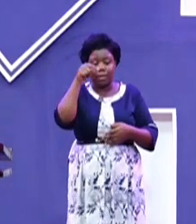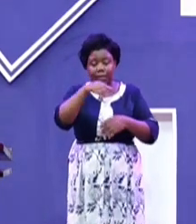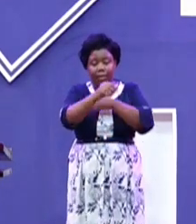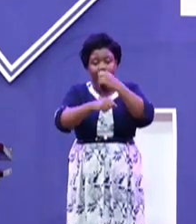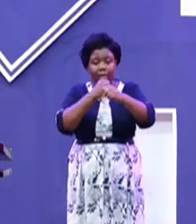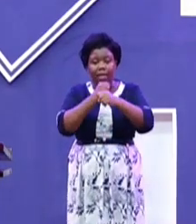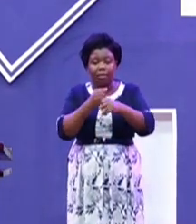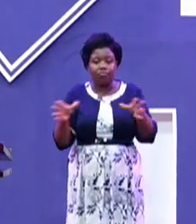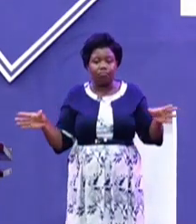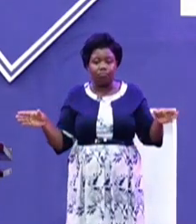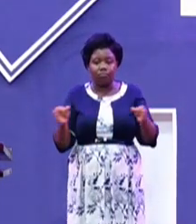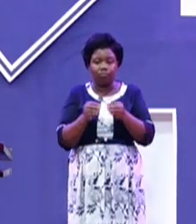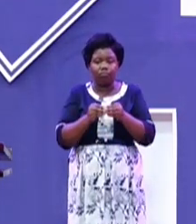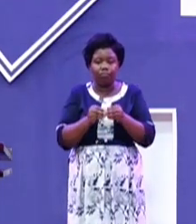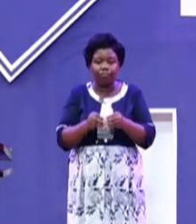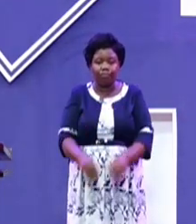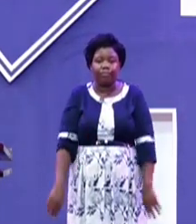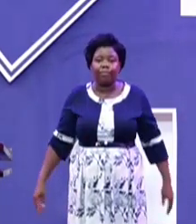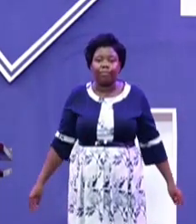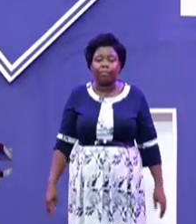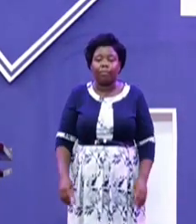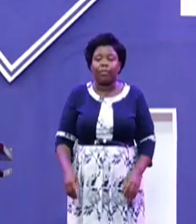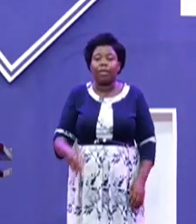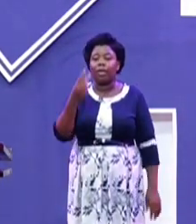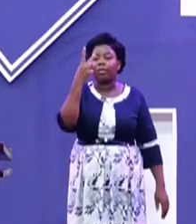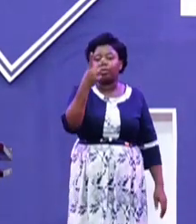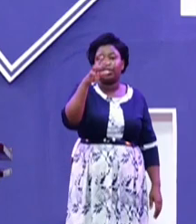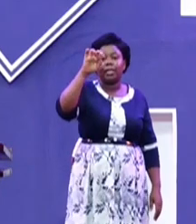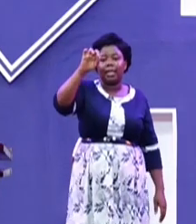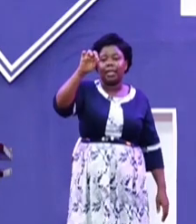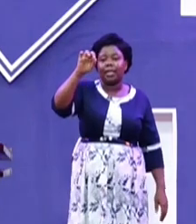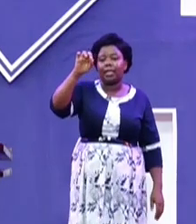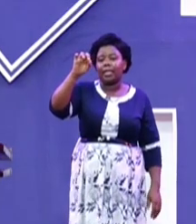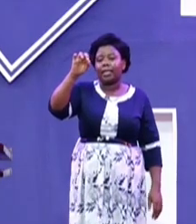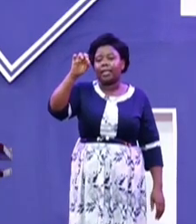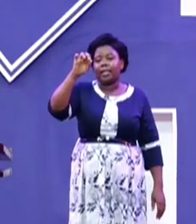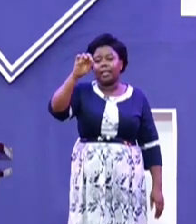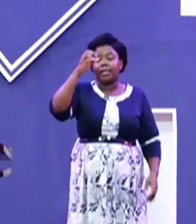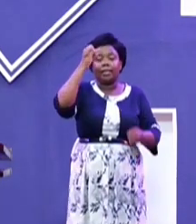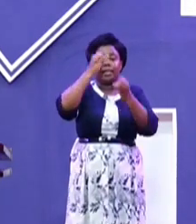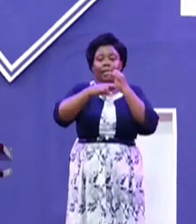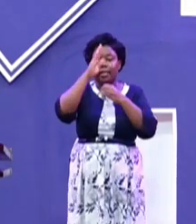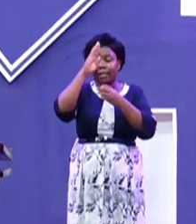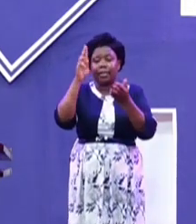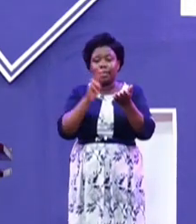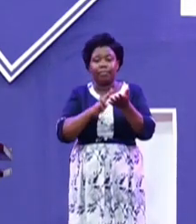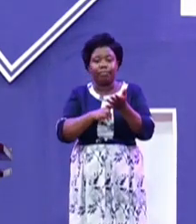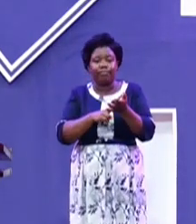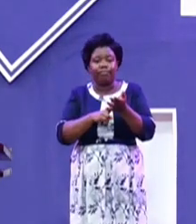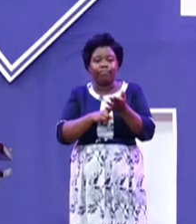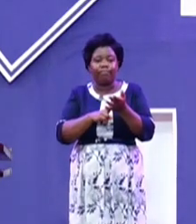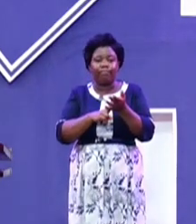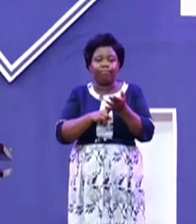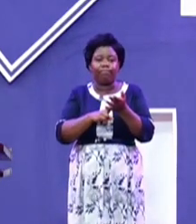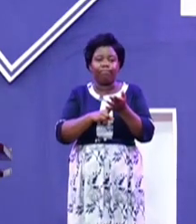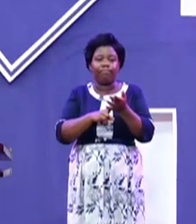nga guggwaako, nga 28 ye Sande esembayo mu guno omwezi ogw'ekkumi n'ogumu, lugenda